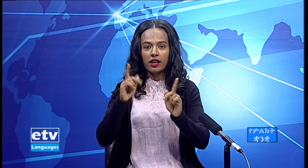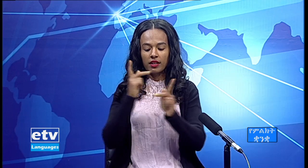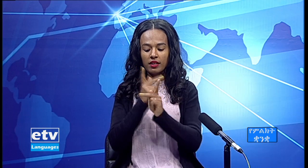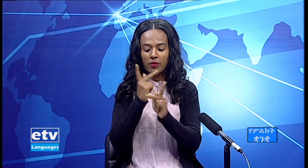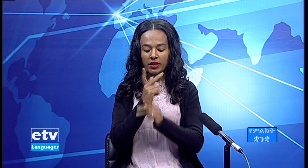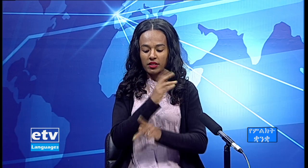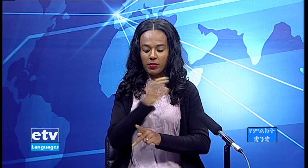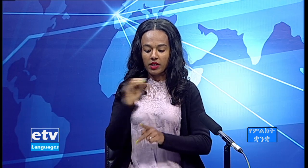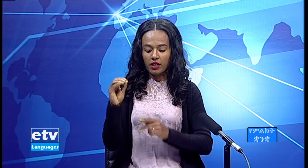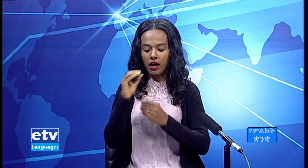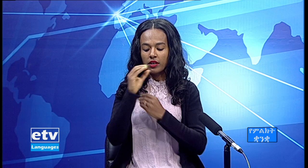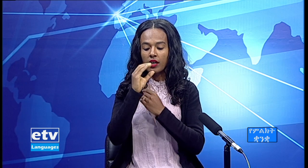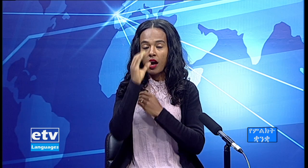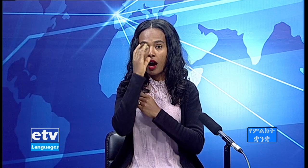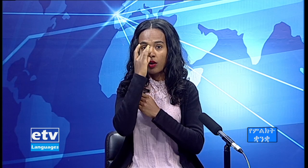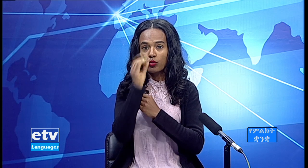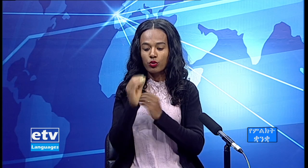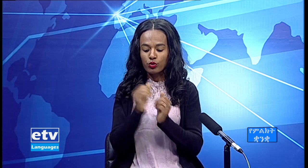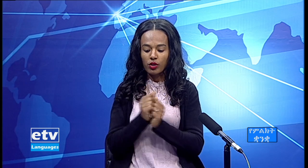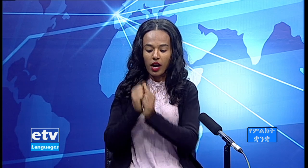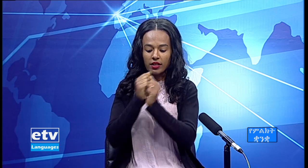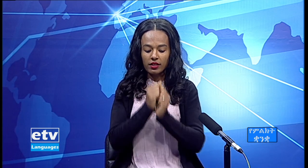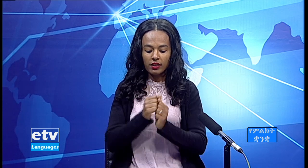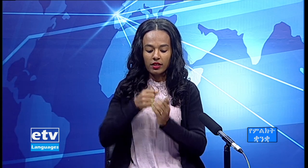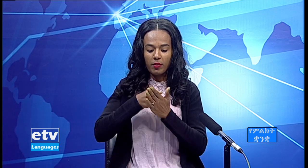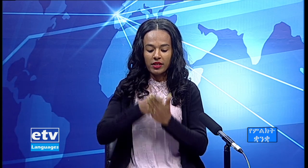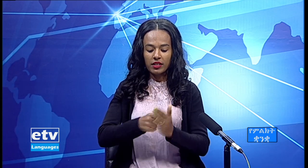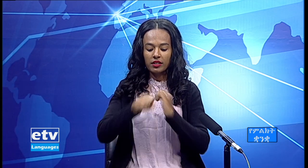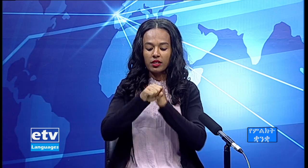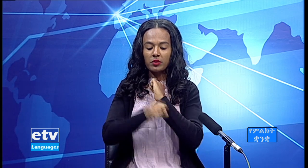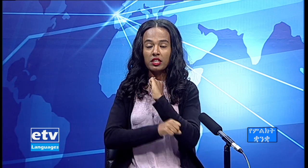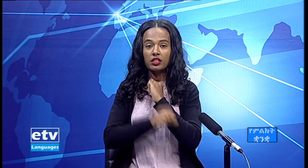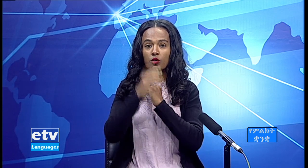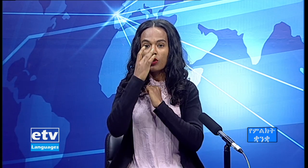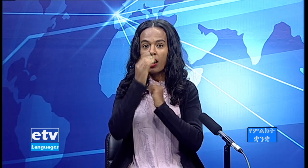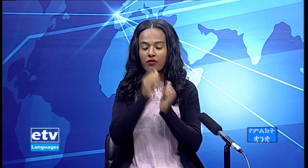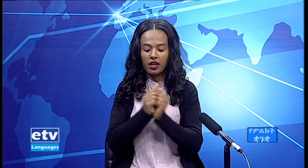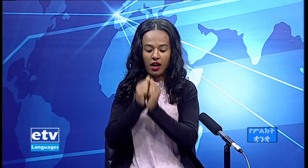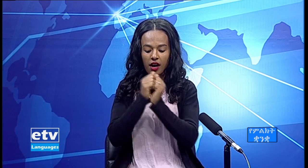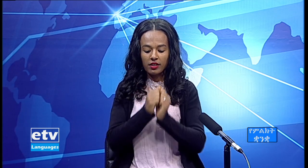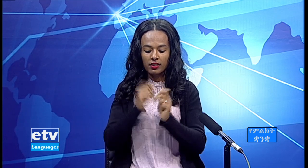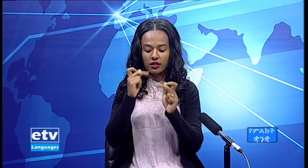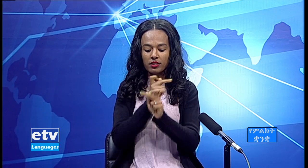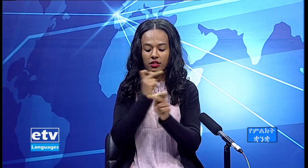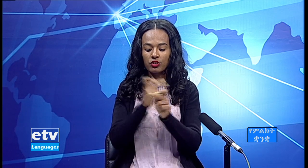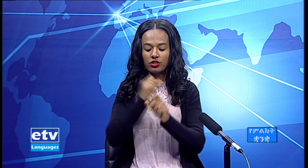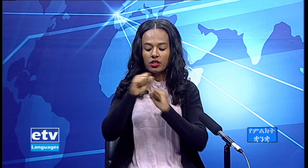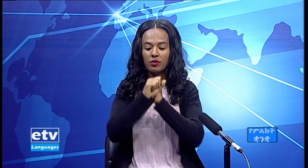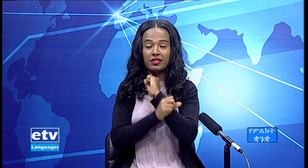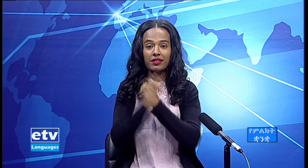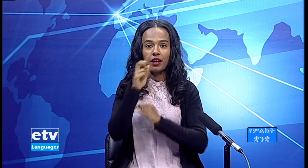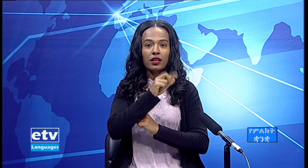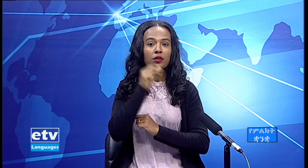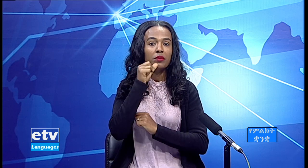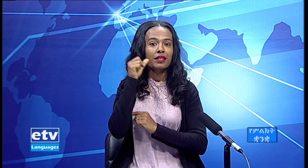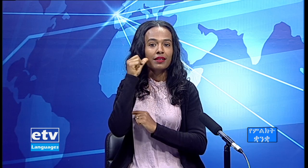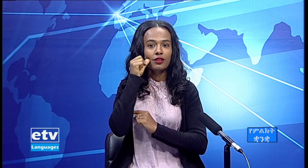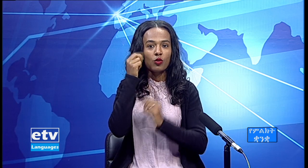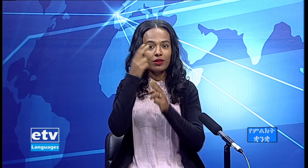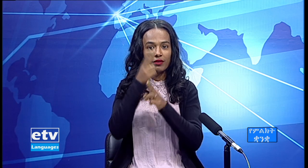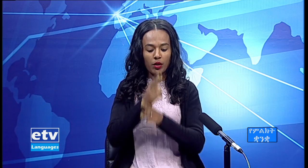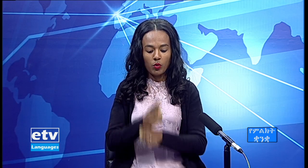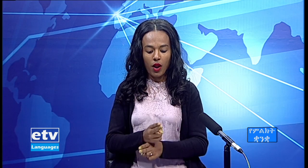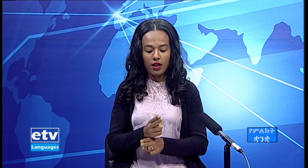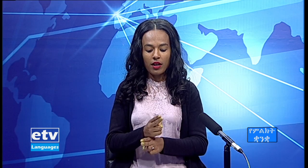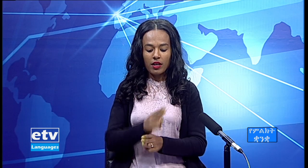የአፍሪካውያንን ነጻነት ለማስጠበቅና የአህጉሪቱን አንድነት ለማጽናት የተመሰረተው የአፍሪካ አንድነት ድርጅት የምስረታ ቀን